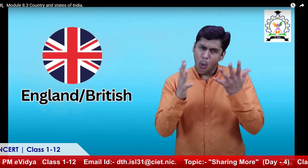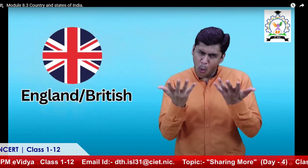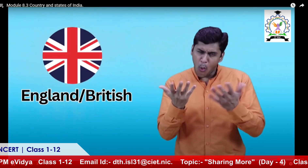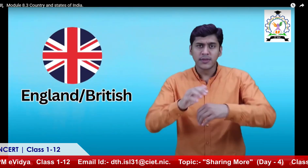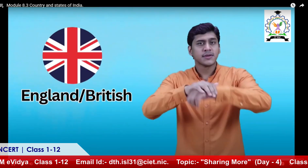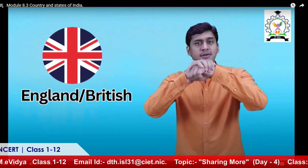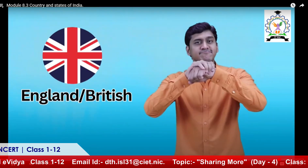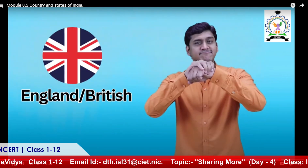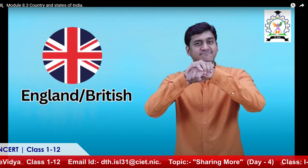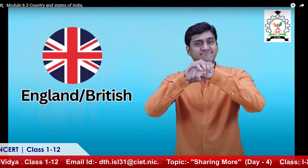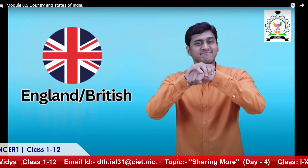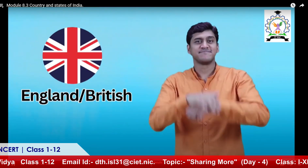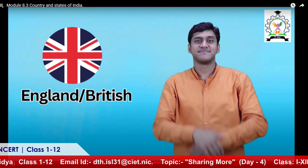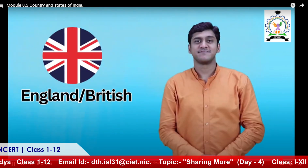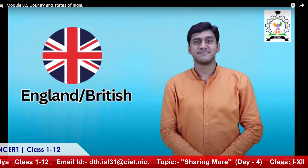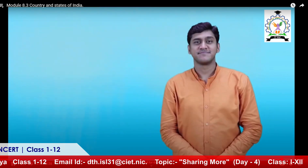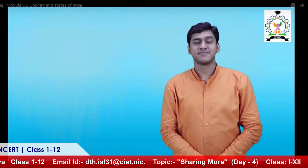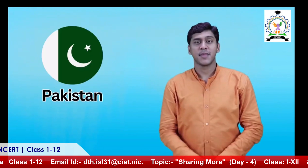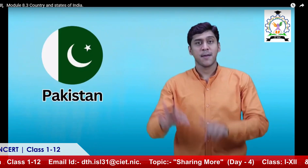इंग्लैंड और ब्रिटिश,